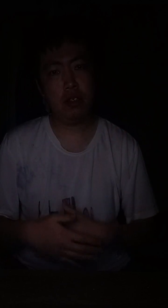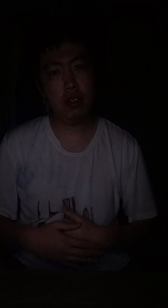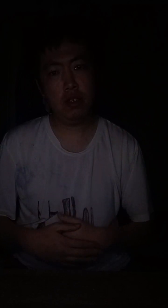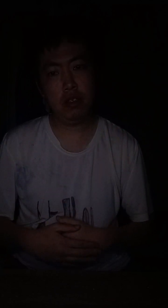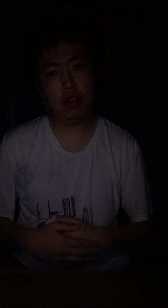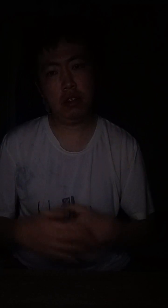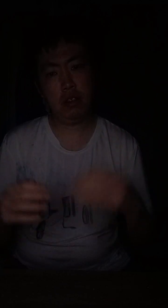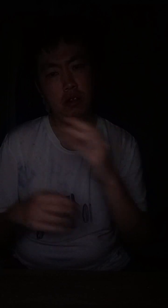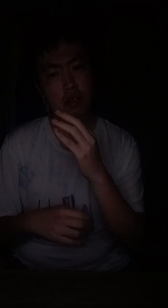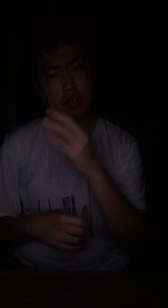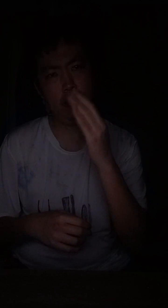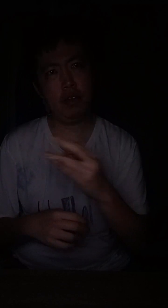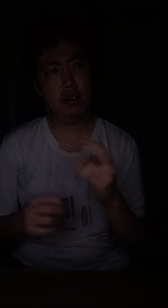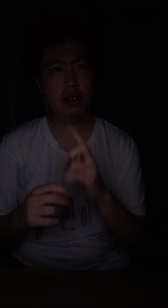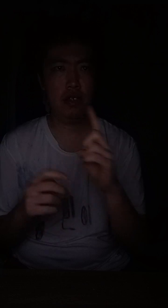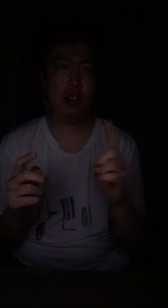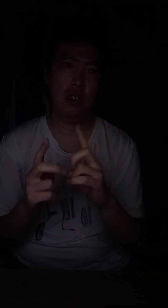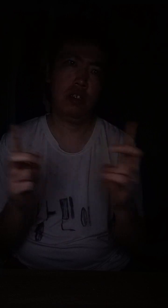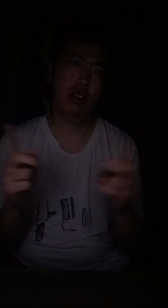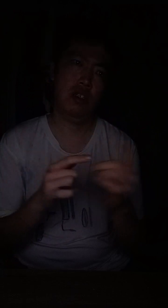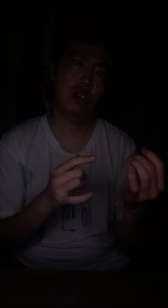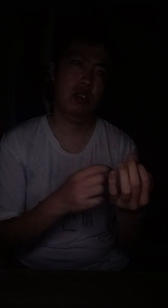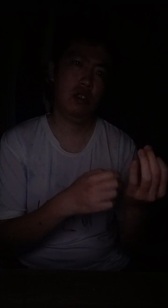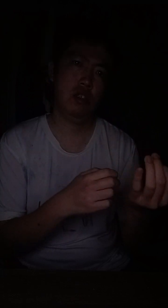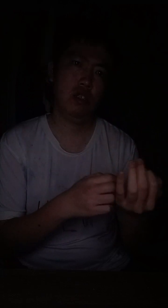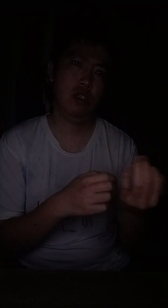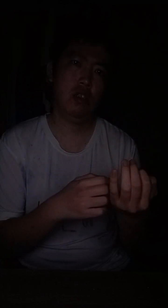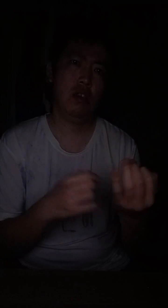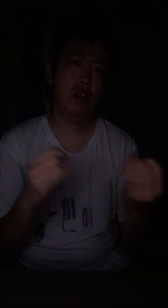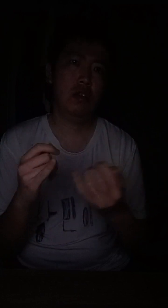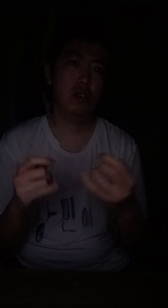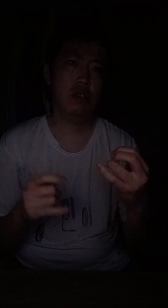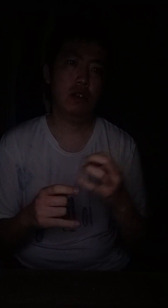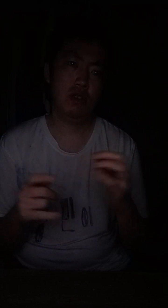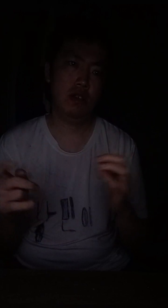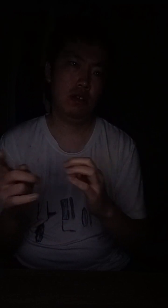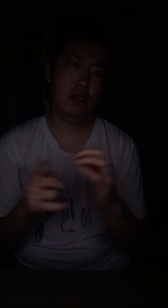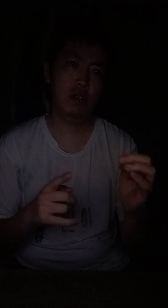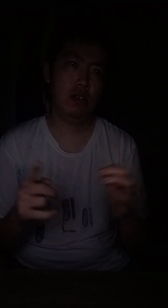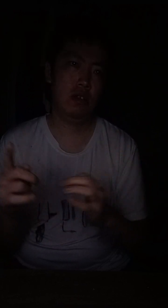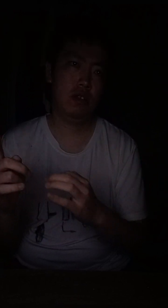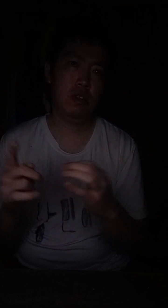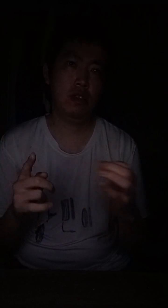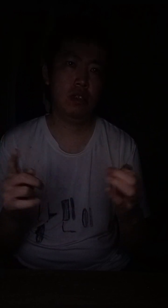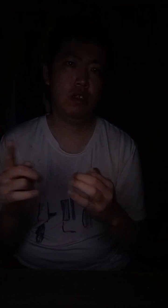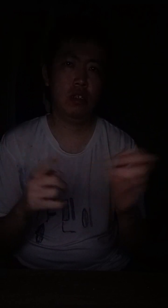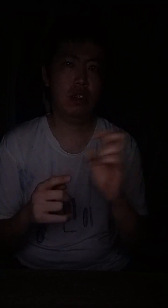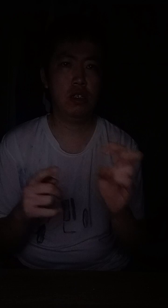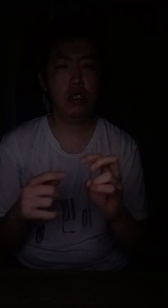압류 조치된 차량이 한 달 뒤 다른 위반으로 압류되기도 하고 바로 그 다음 날에는 다른 차량이 압류를